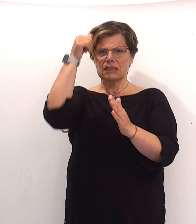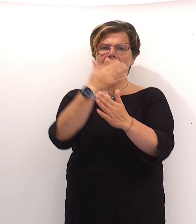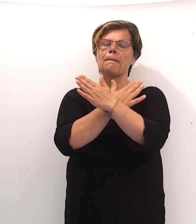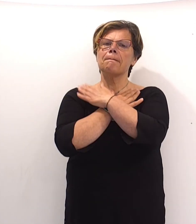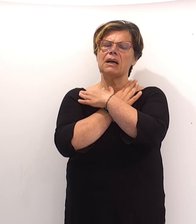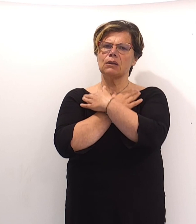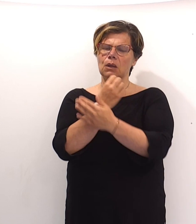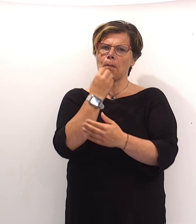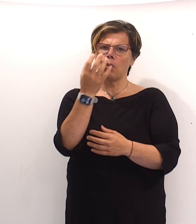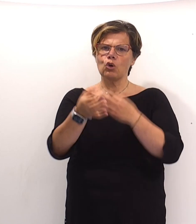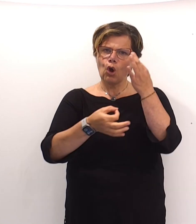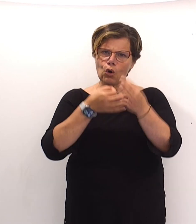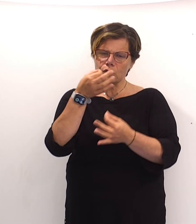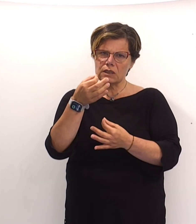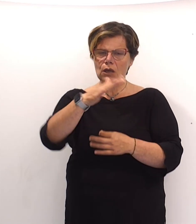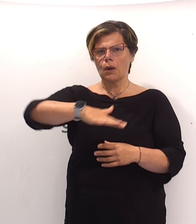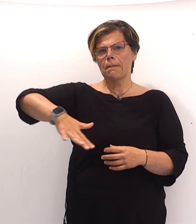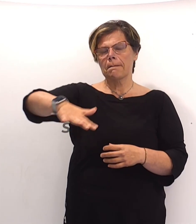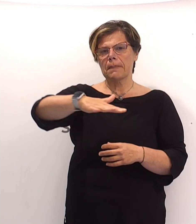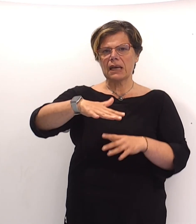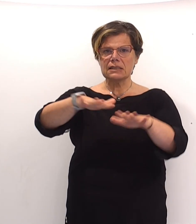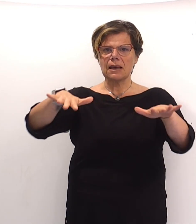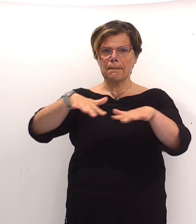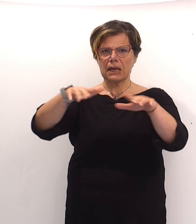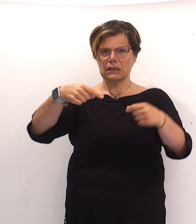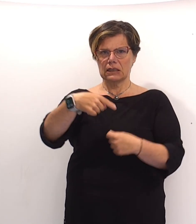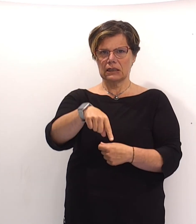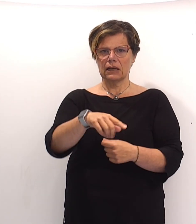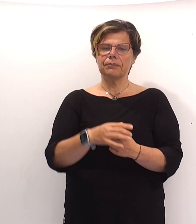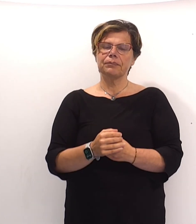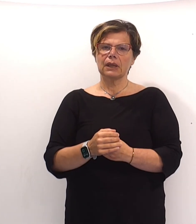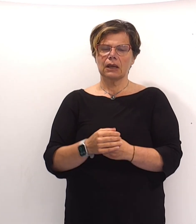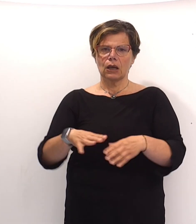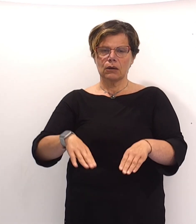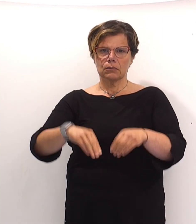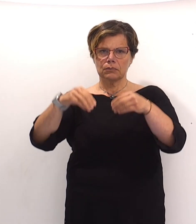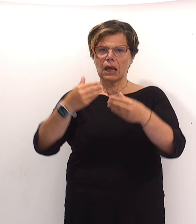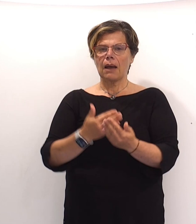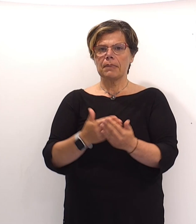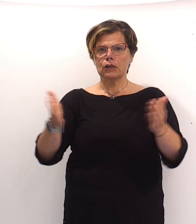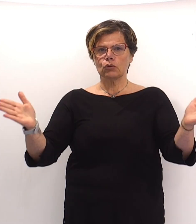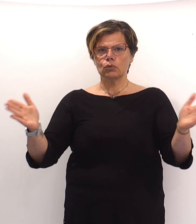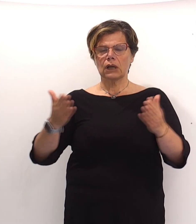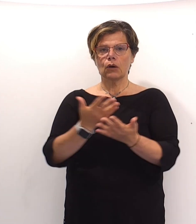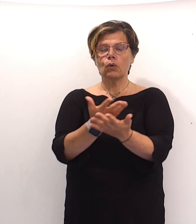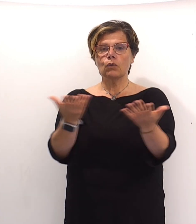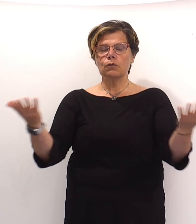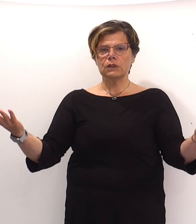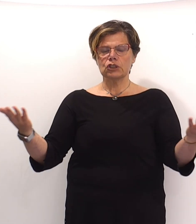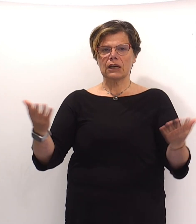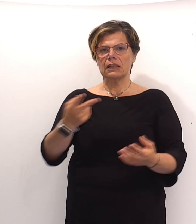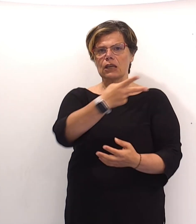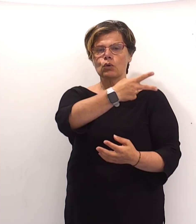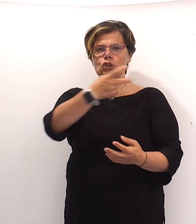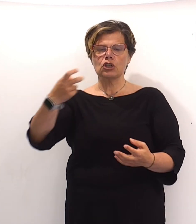del Buon Consiglio in Piazza Marina per l'apertura ufficiale del